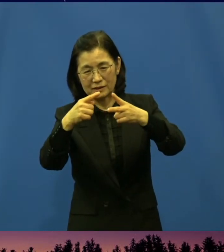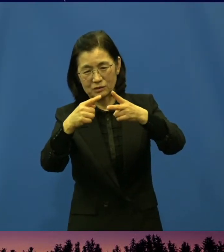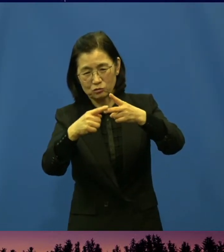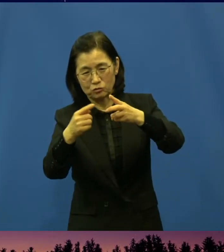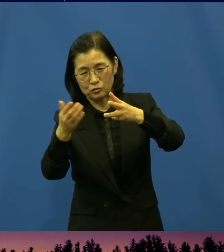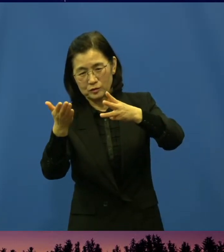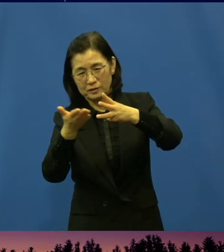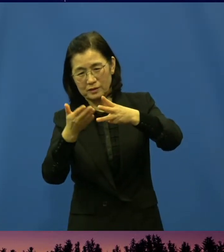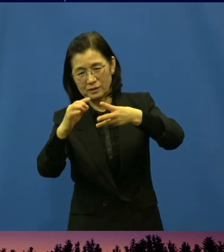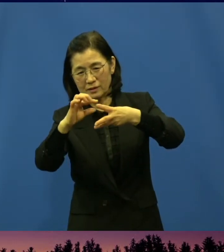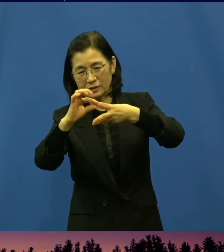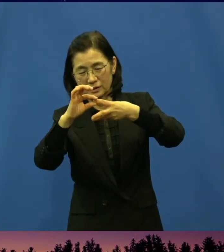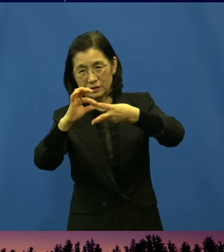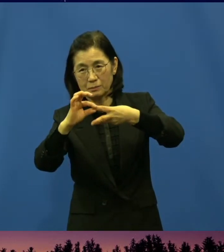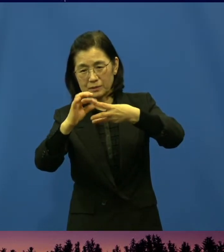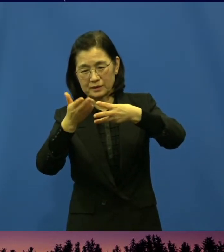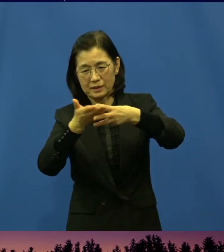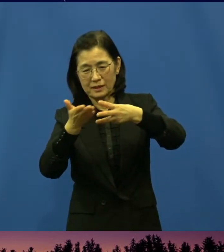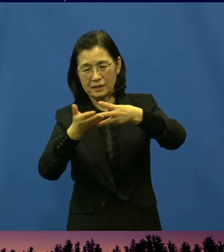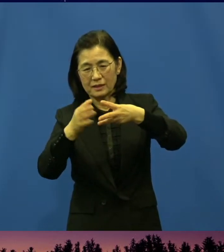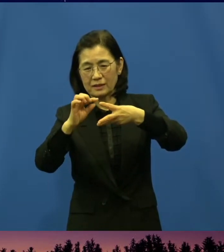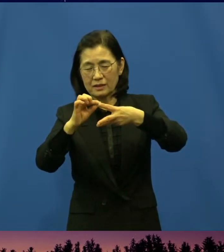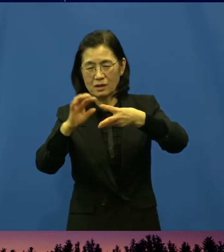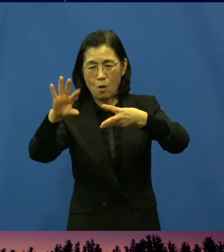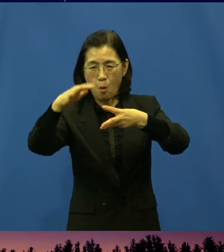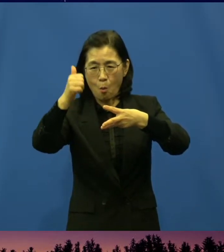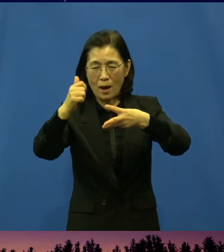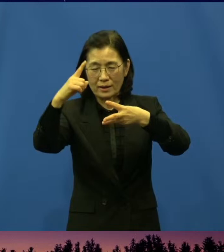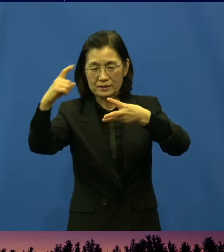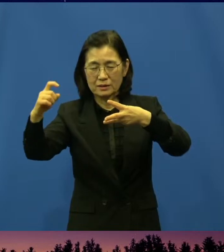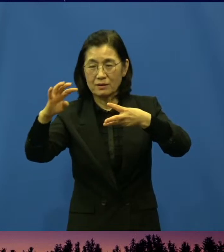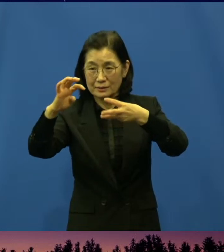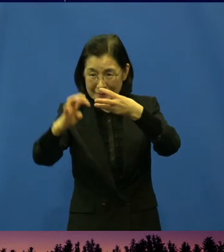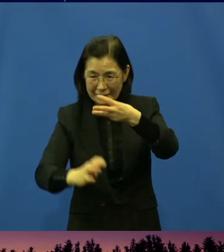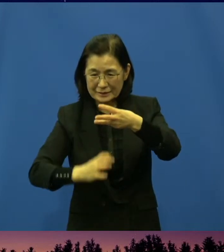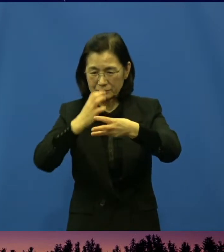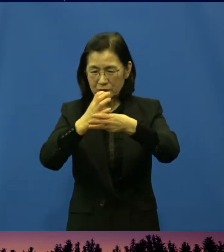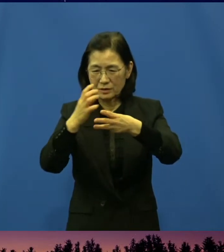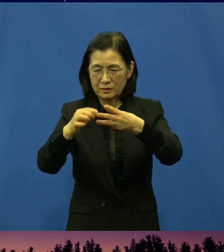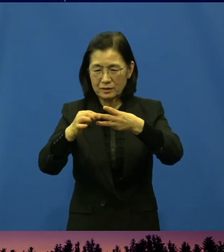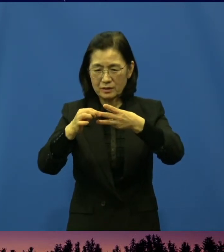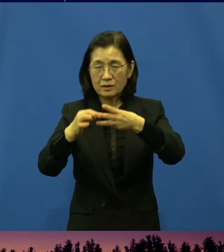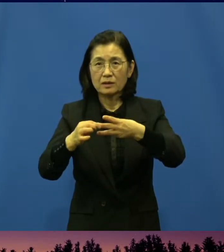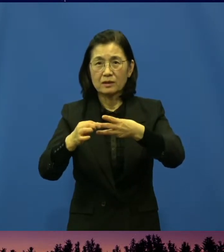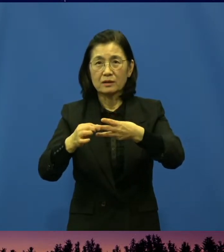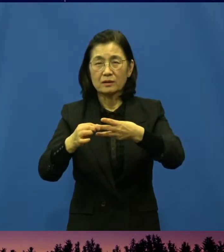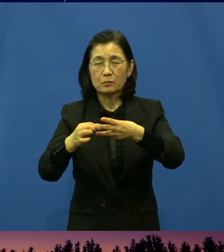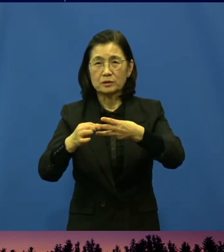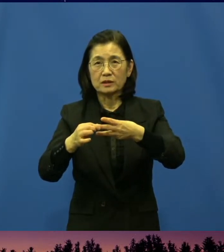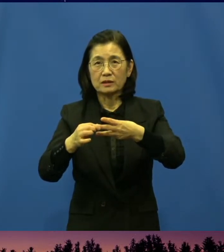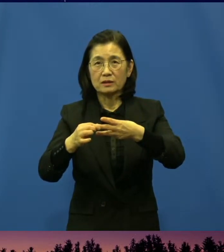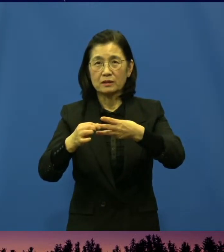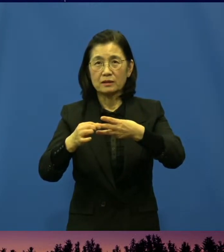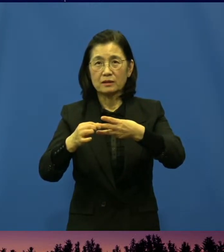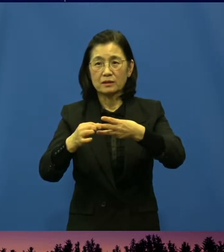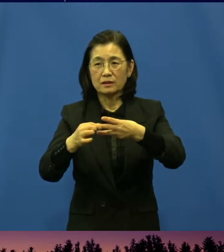왕실에서의 40년, 광야의 40년, 이스라엘 백성들을 이끄는 리더로 또